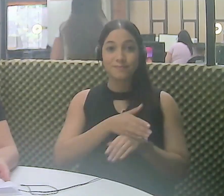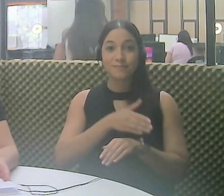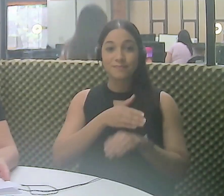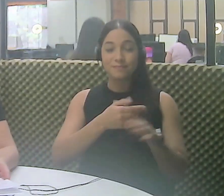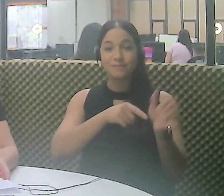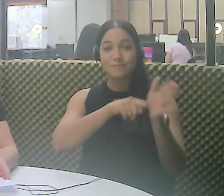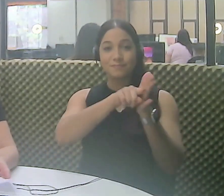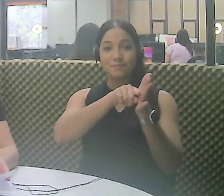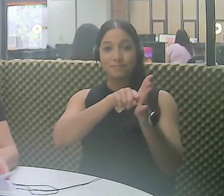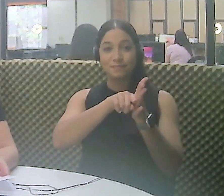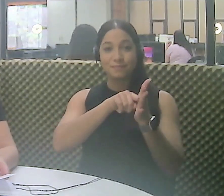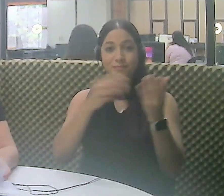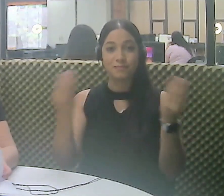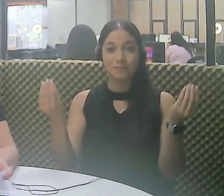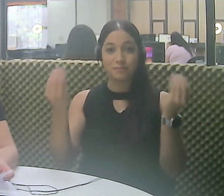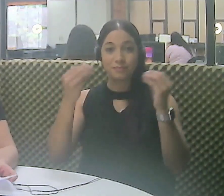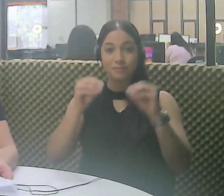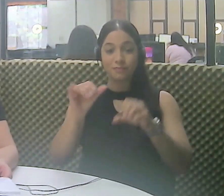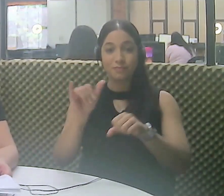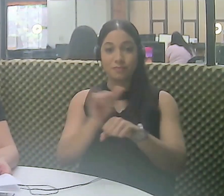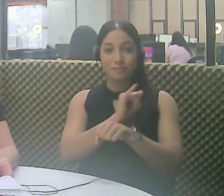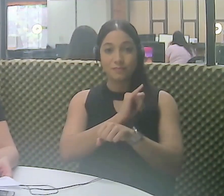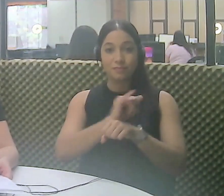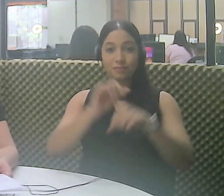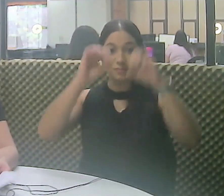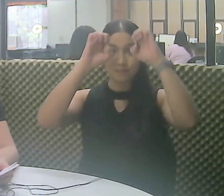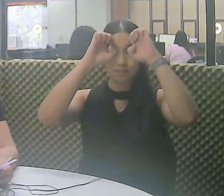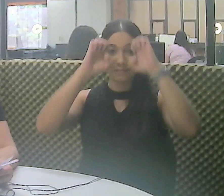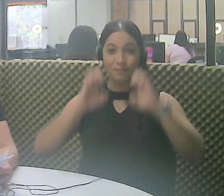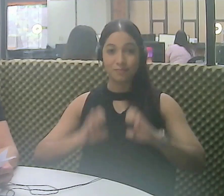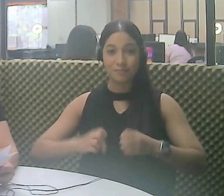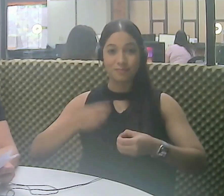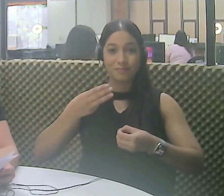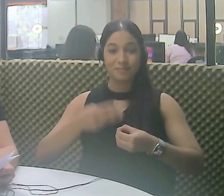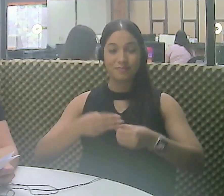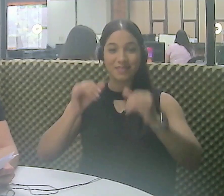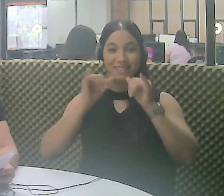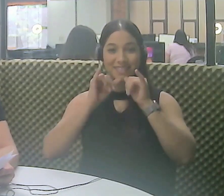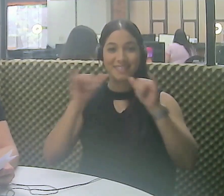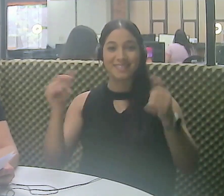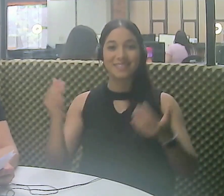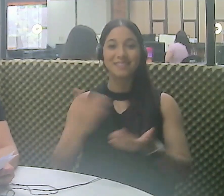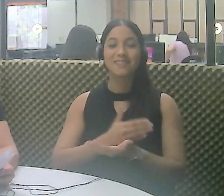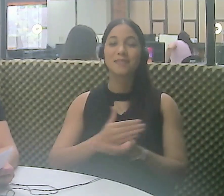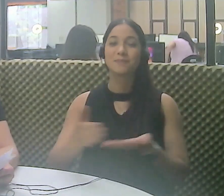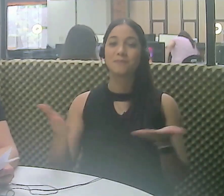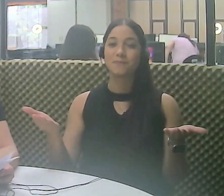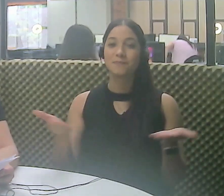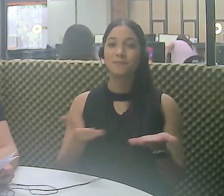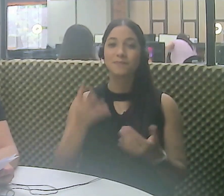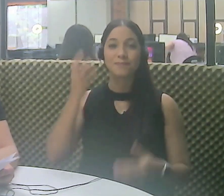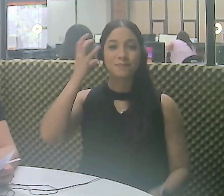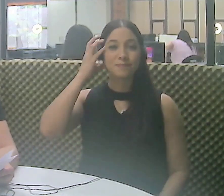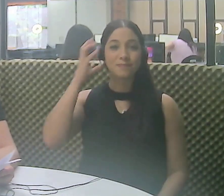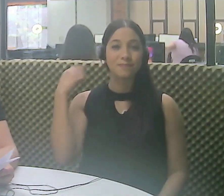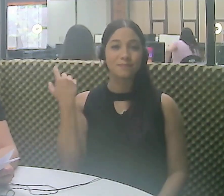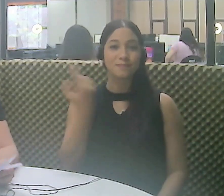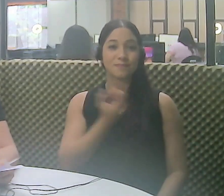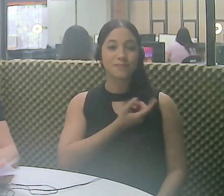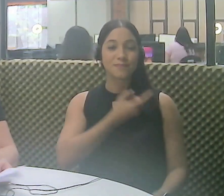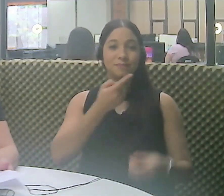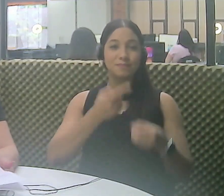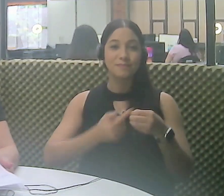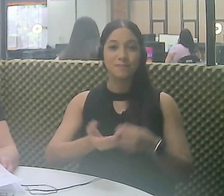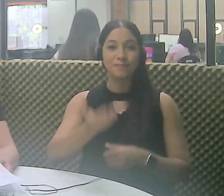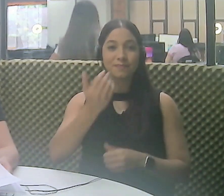de pesquisa para a implementação do plano de integridade do município. Essas e outras notícias a partir de agora na Rádio